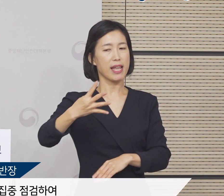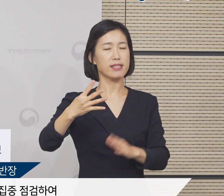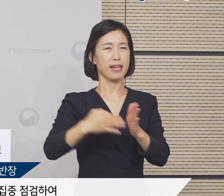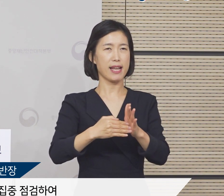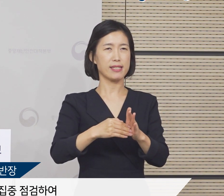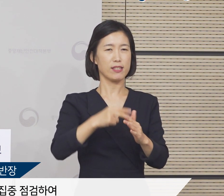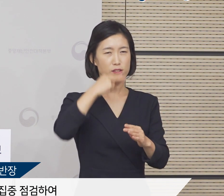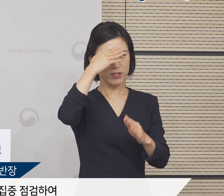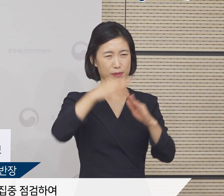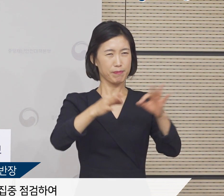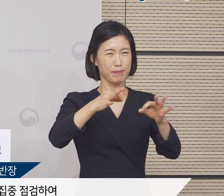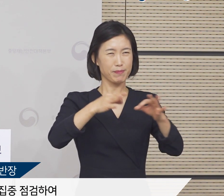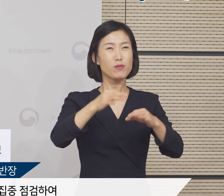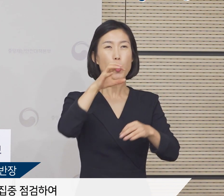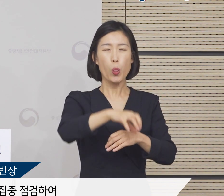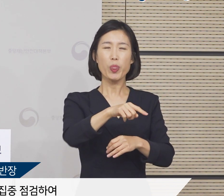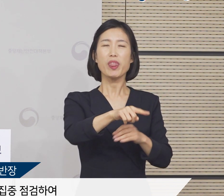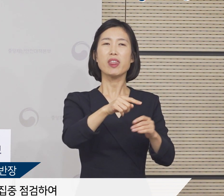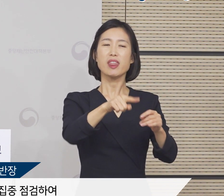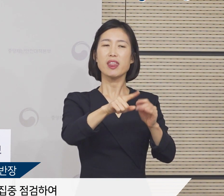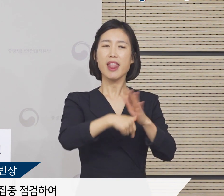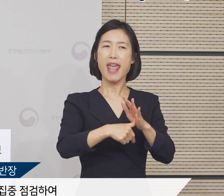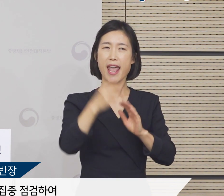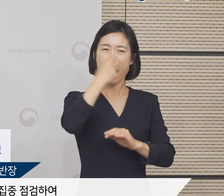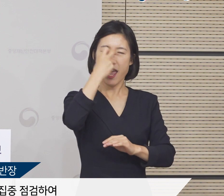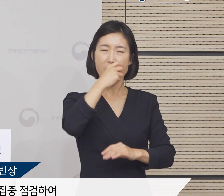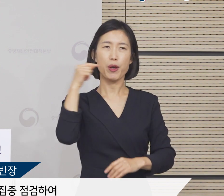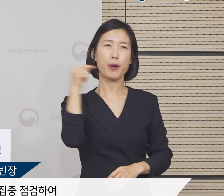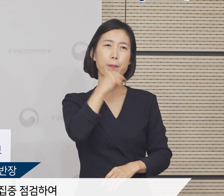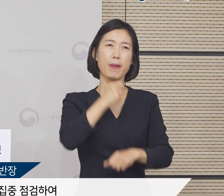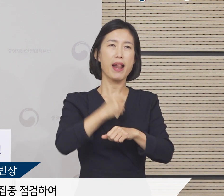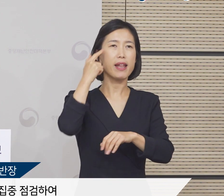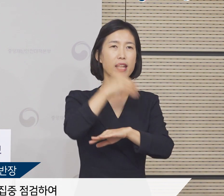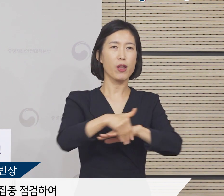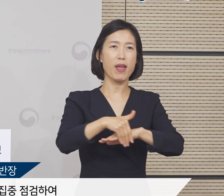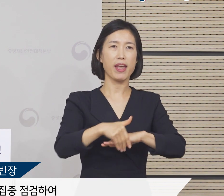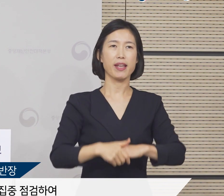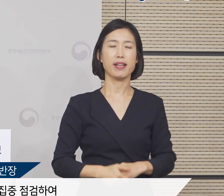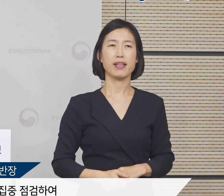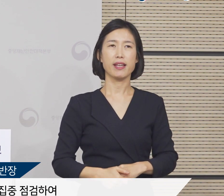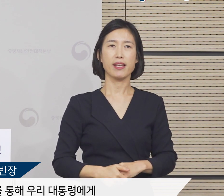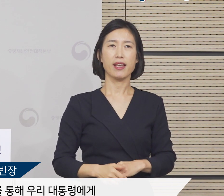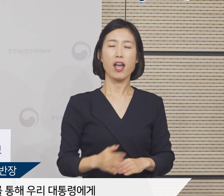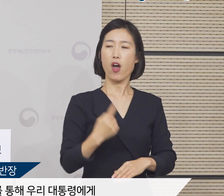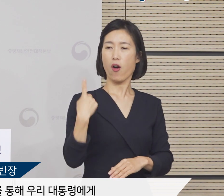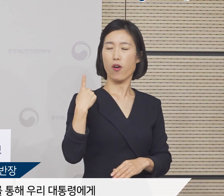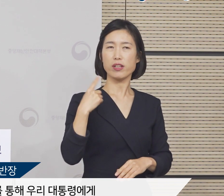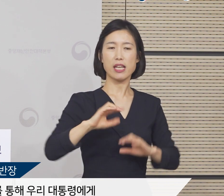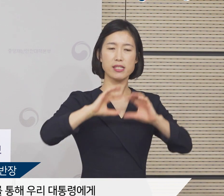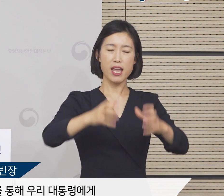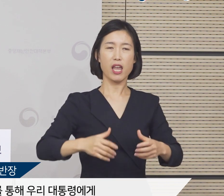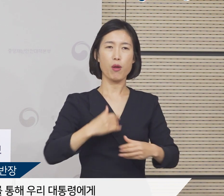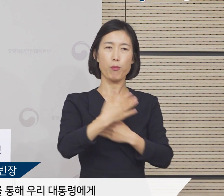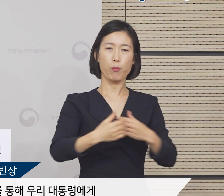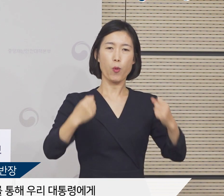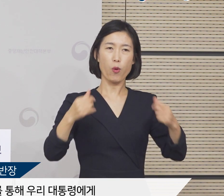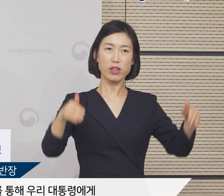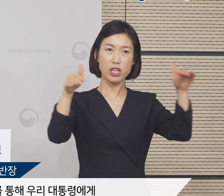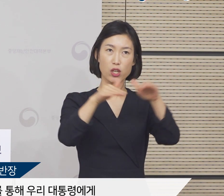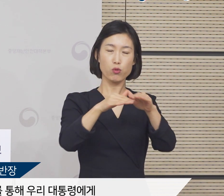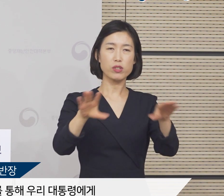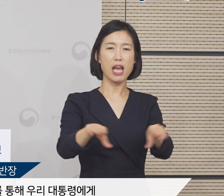영업시간에 집중 점검하여 실질적인 점검이 이루어지도록 하겠습니다. 어제 세계보건기구